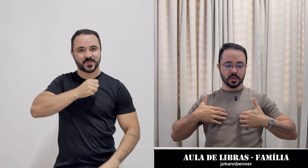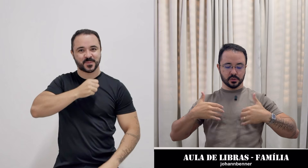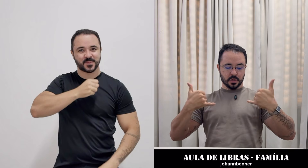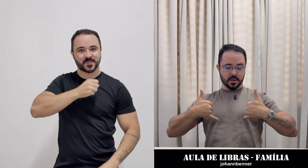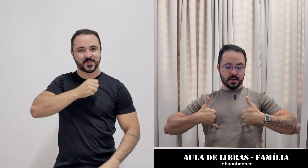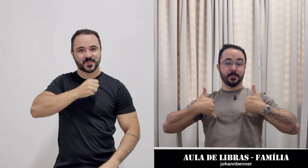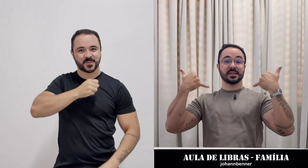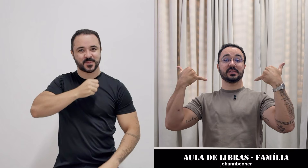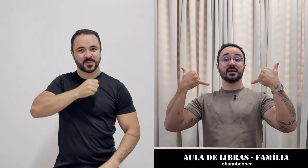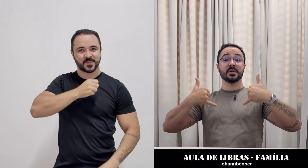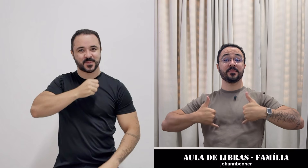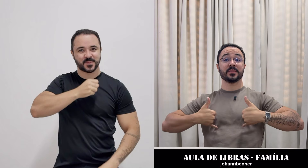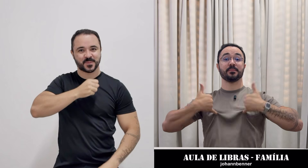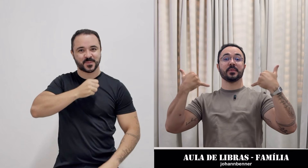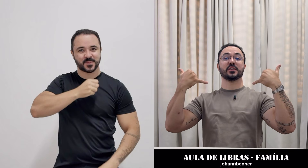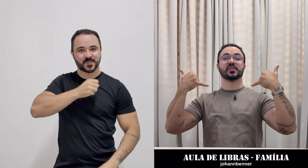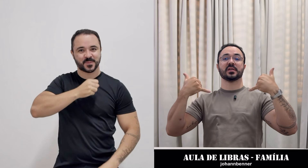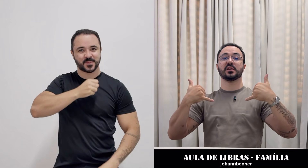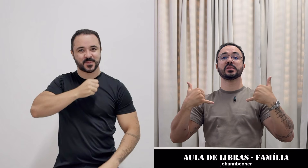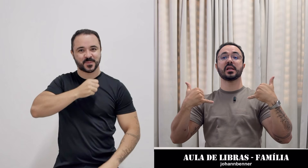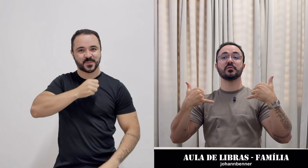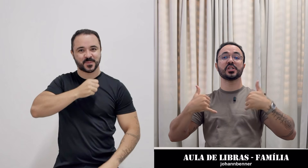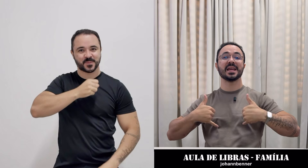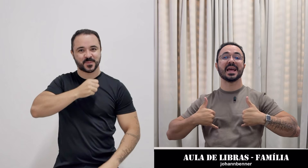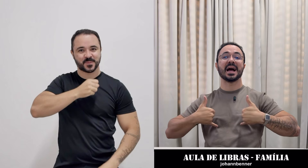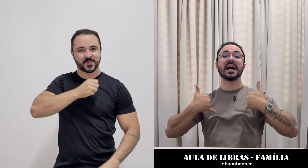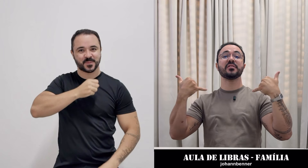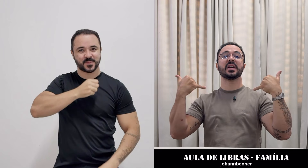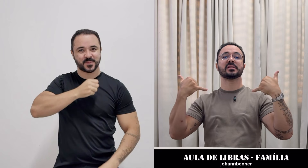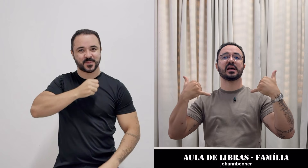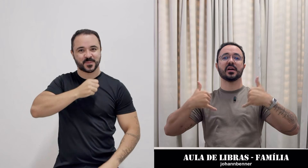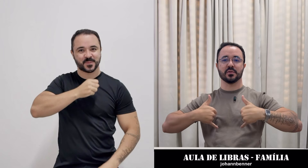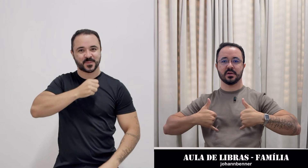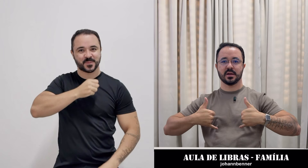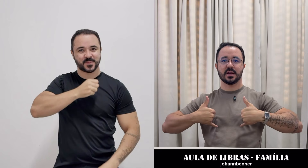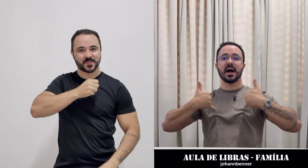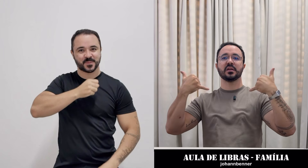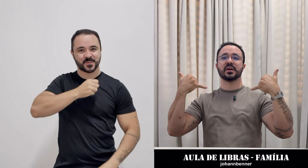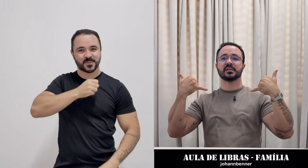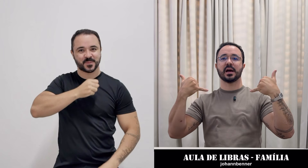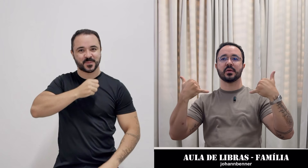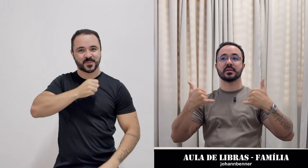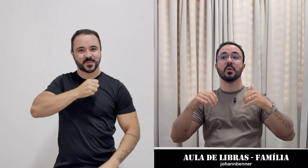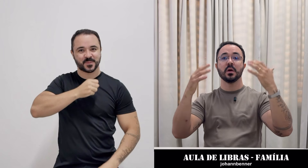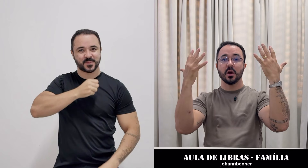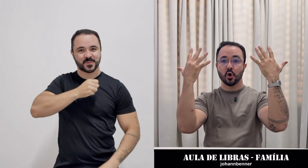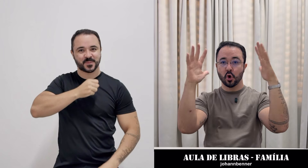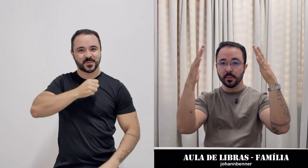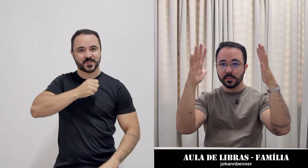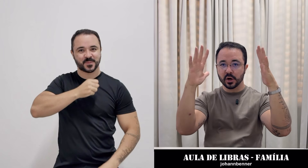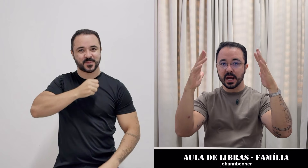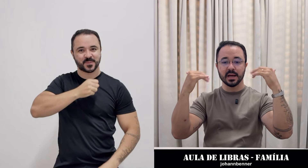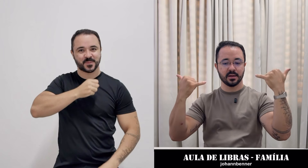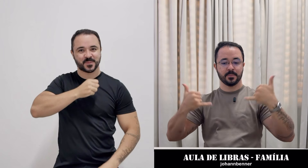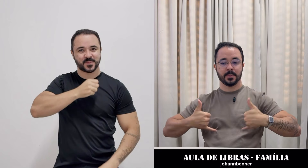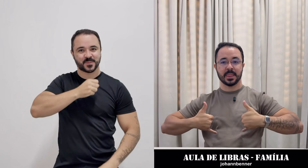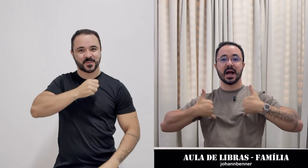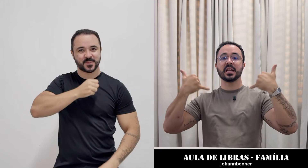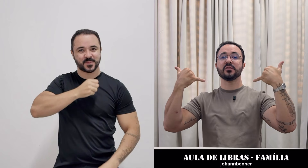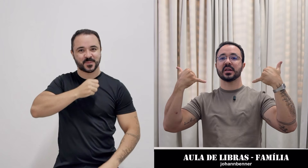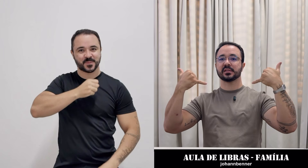peito, olha só, para cima. Olha só, esse é o sinal de aniversário. Aniversário. Então,